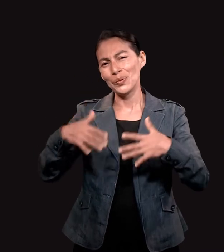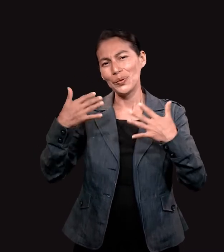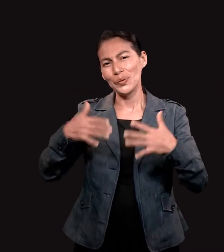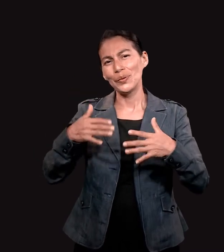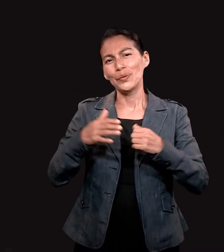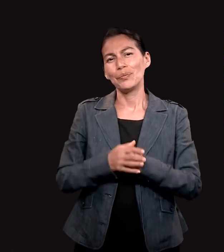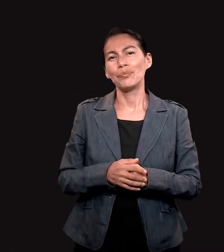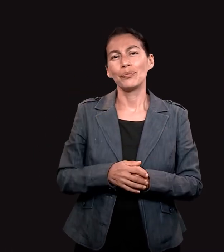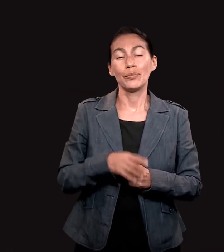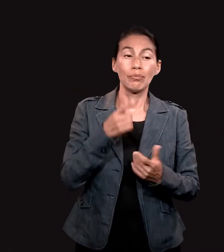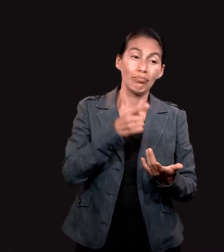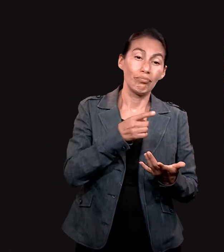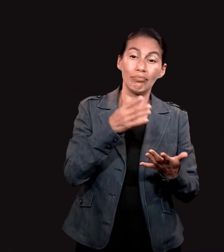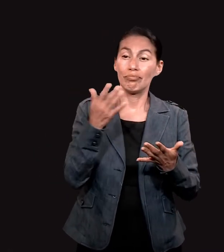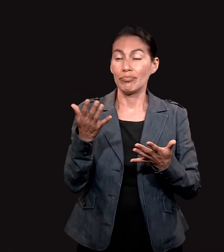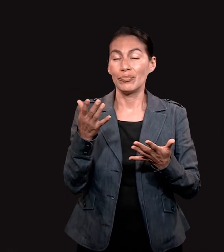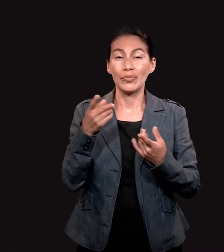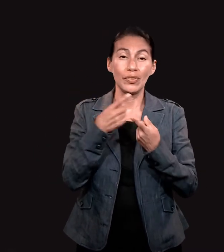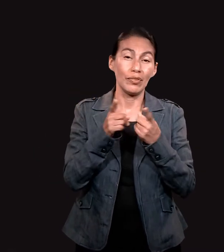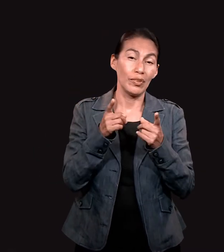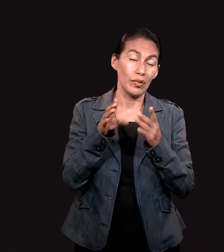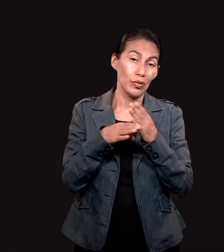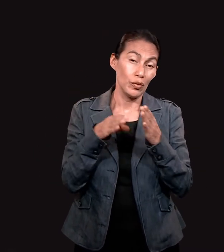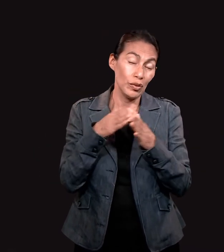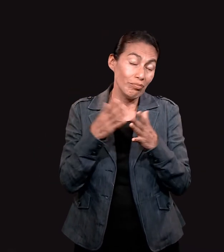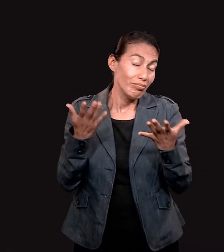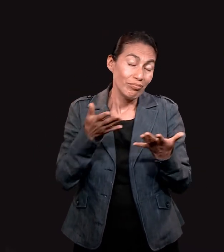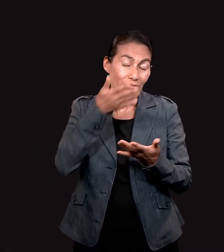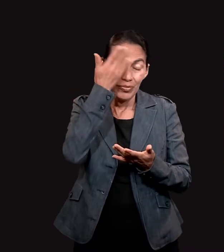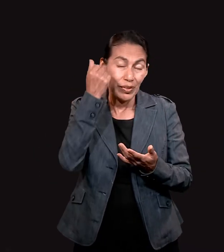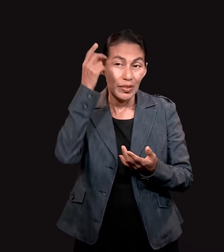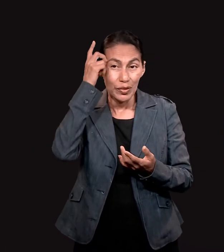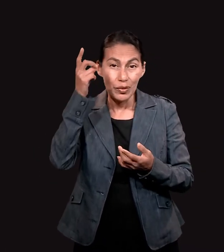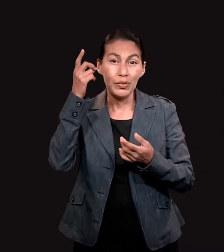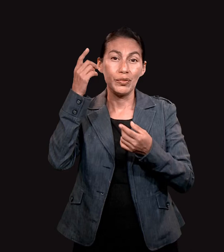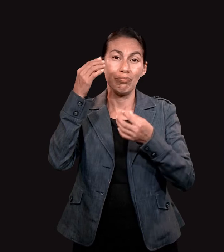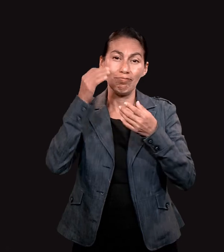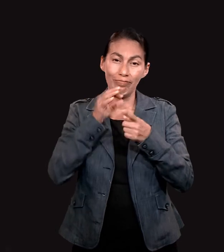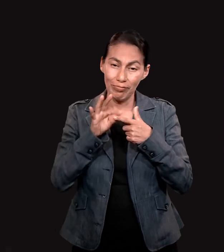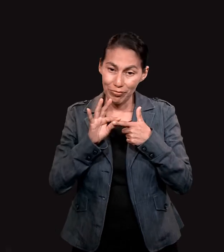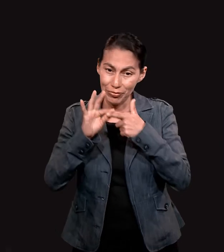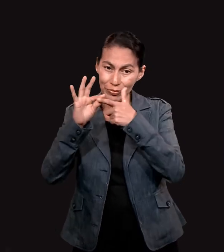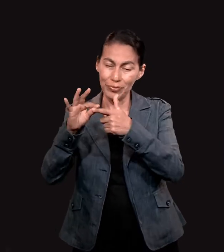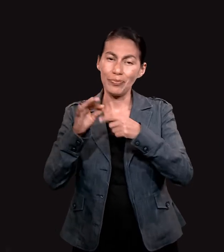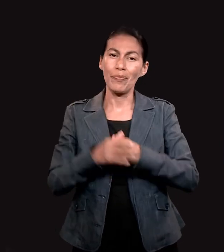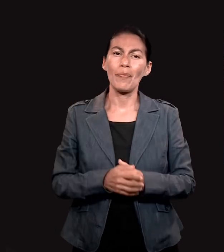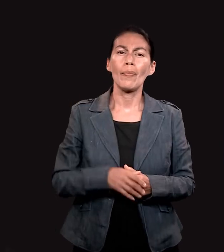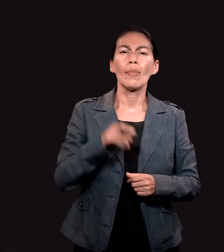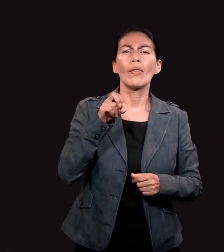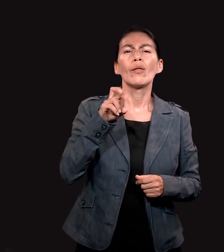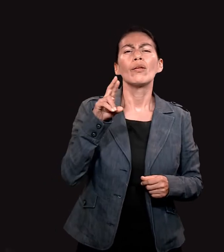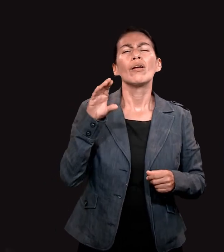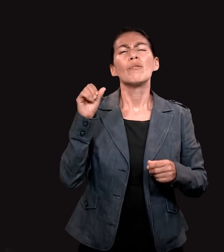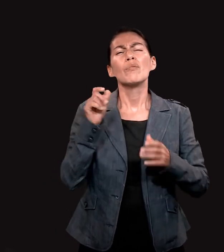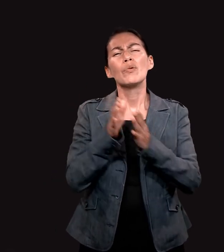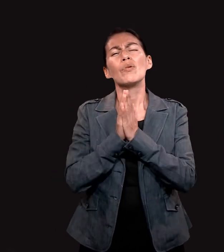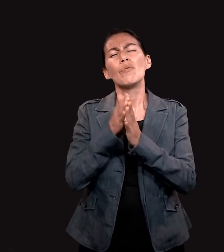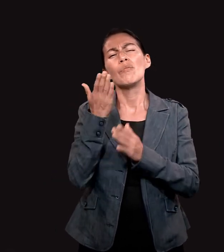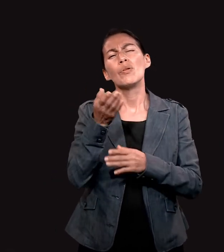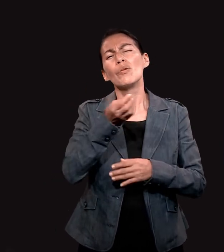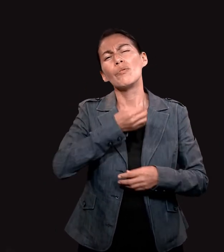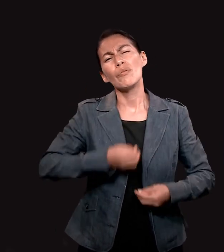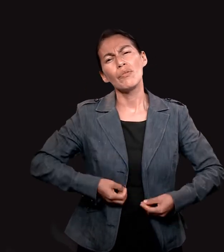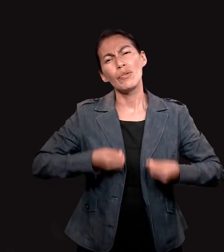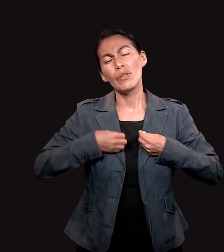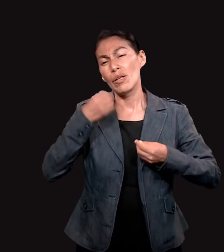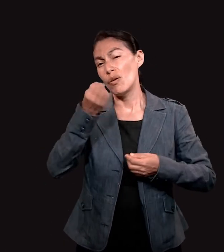y nos guiará. Nos guiará ya sea una u otra forma. María Ninoska Erazo,